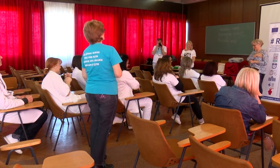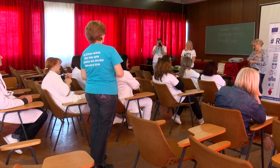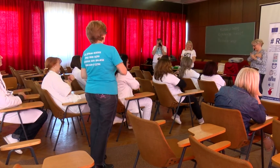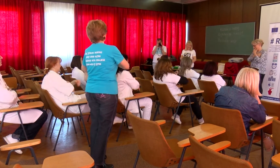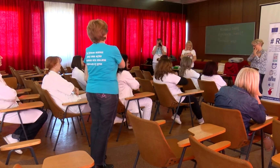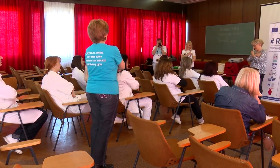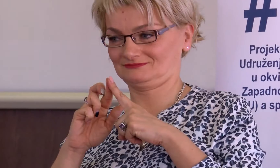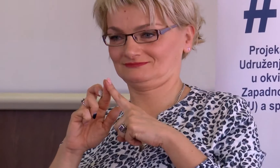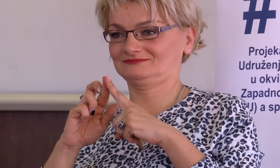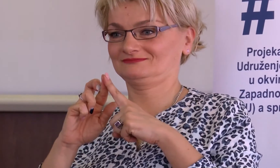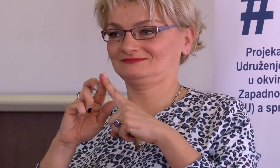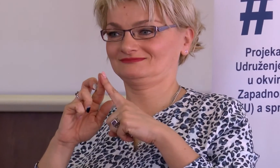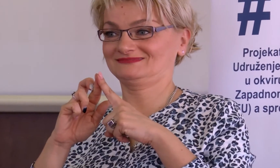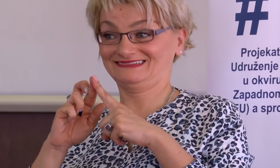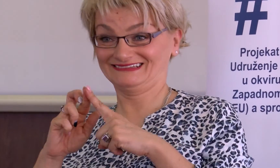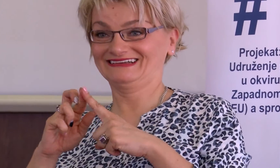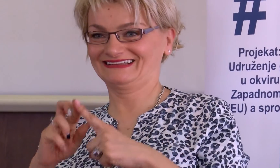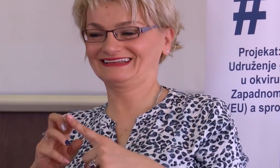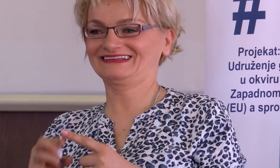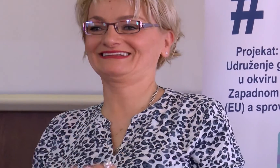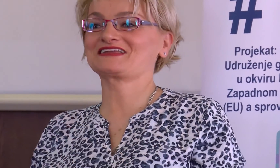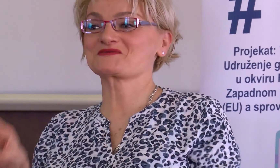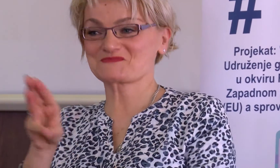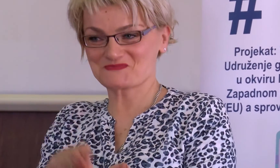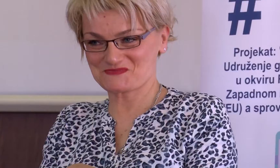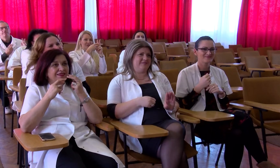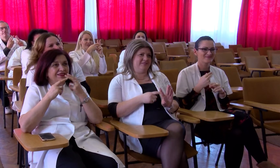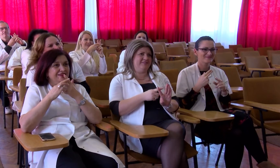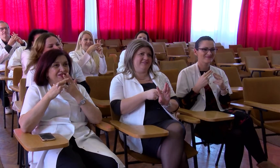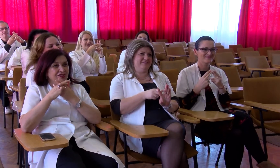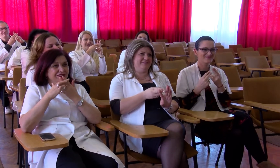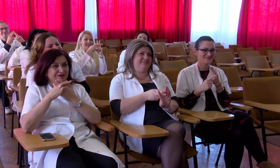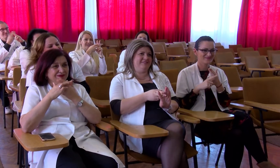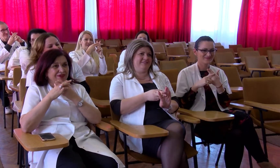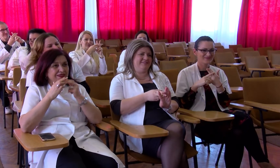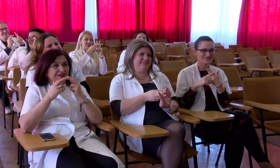nagluvih završili su i radionicu osnove znakovnog jezika i za 20 volontera Crvenog krsta Kragujevac.